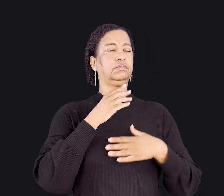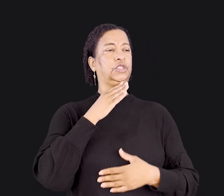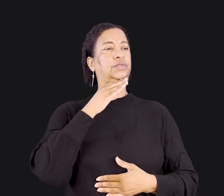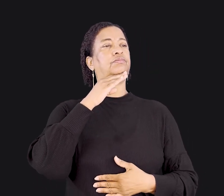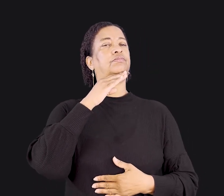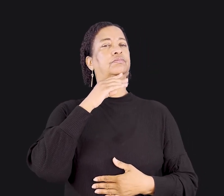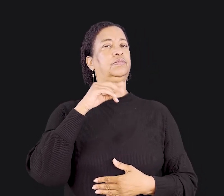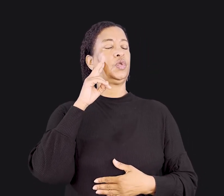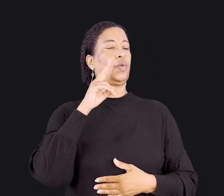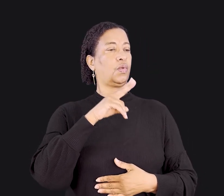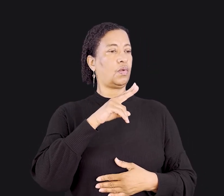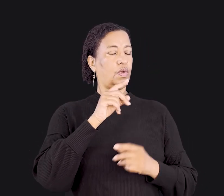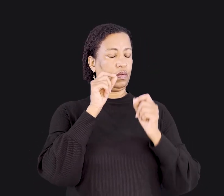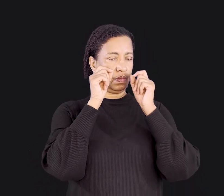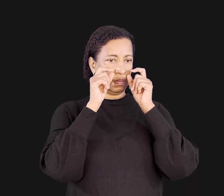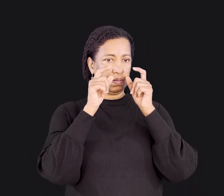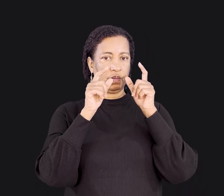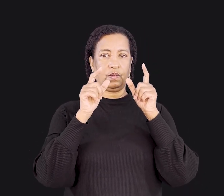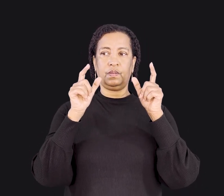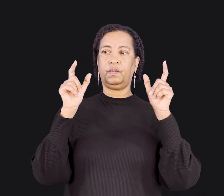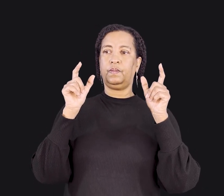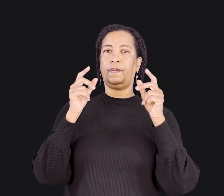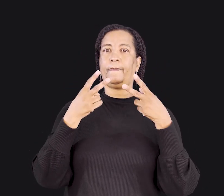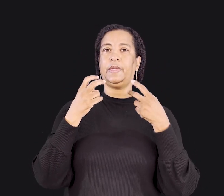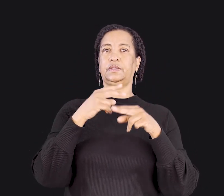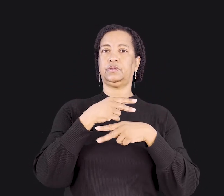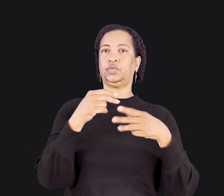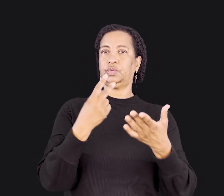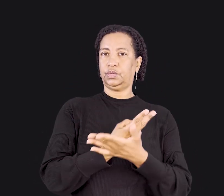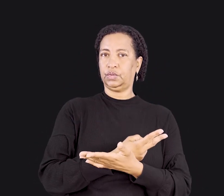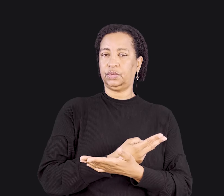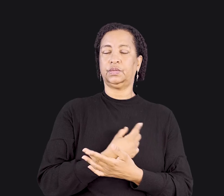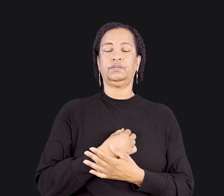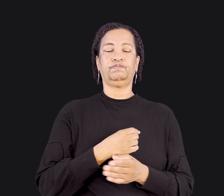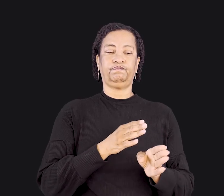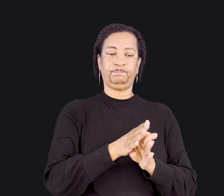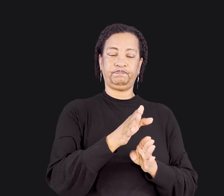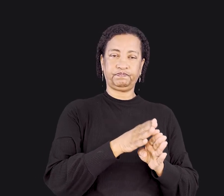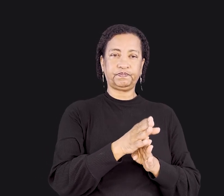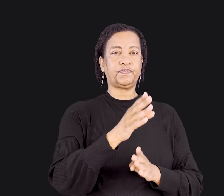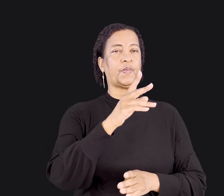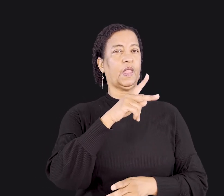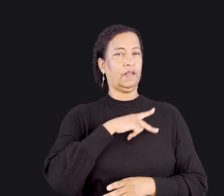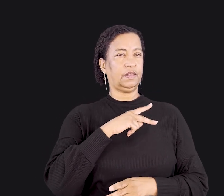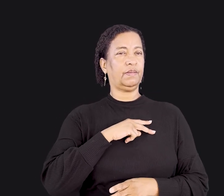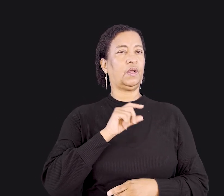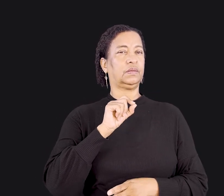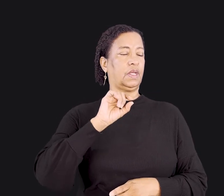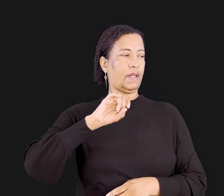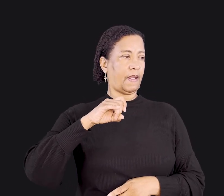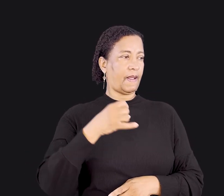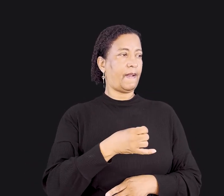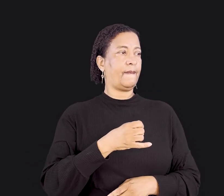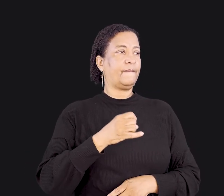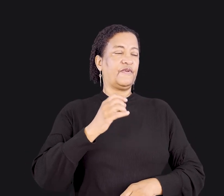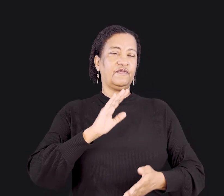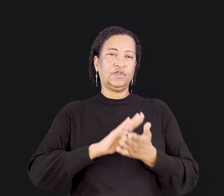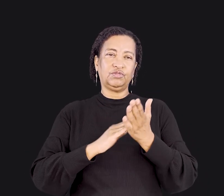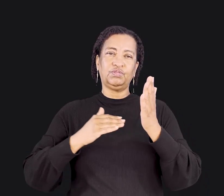erguida e olhos bem abertos. A própria exortação de Paulo é: aproveitando ao máximo cada